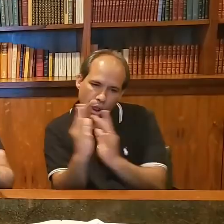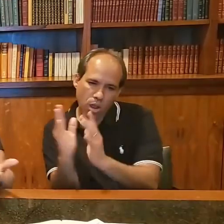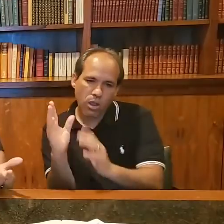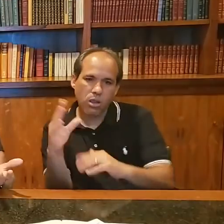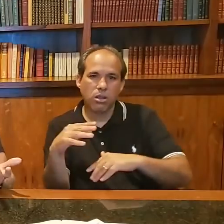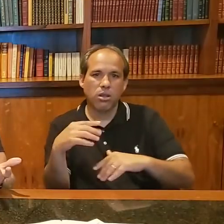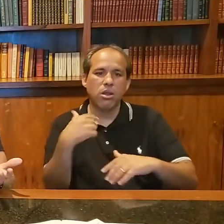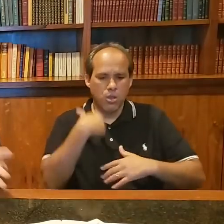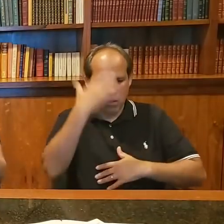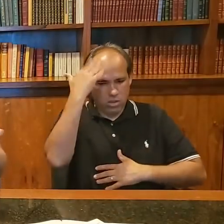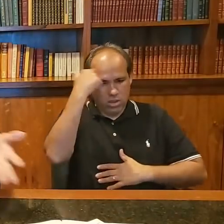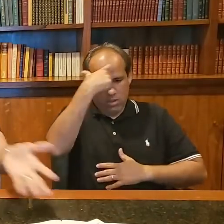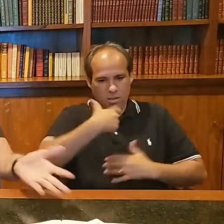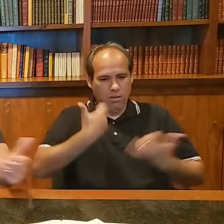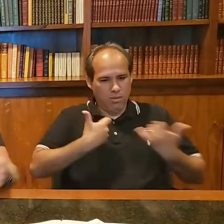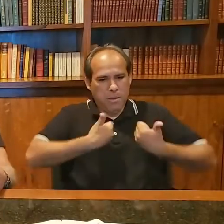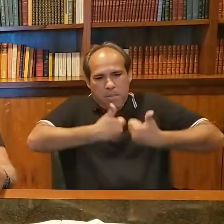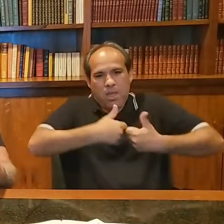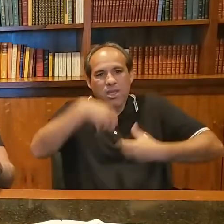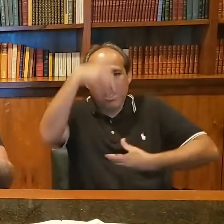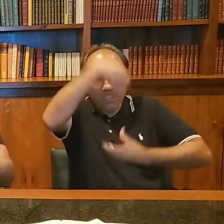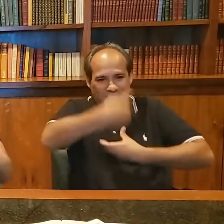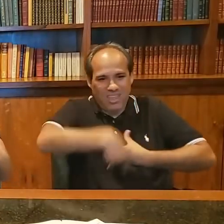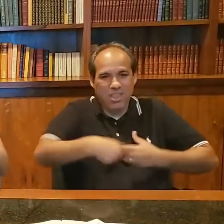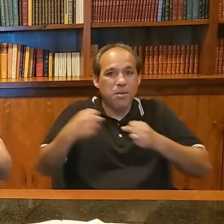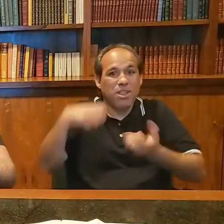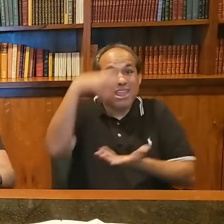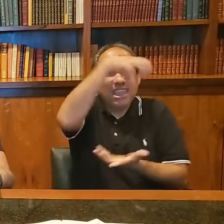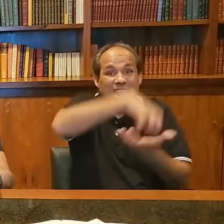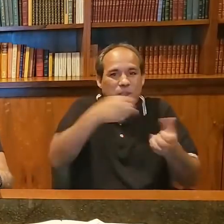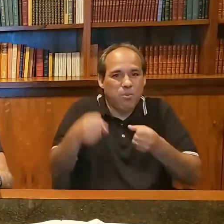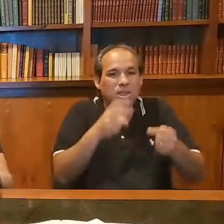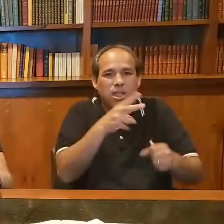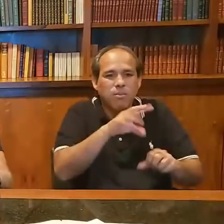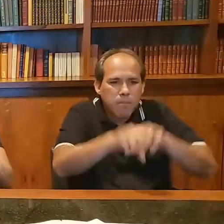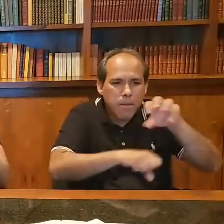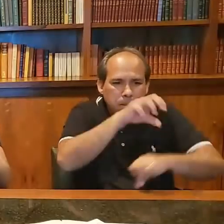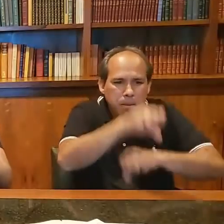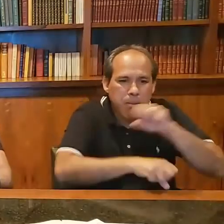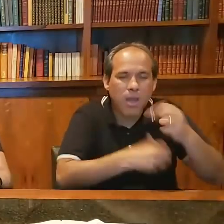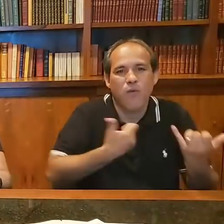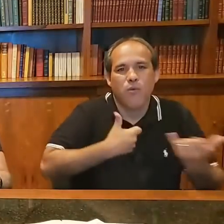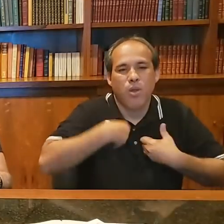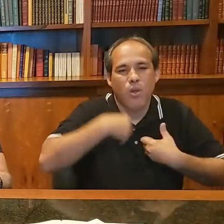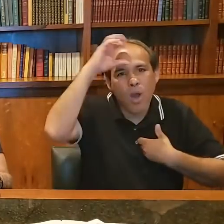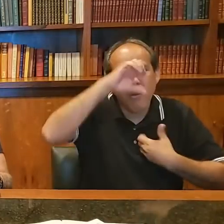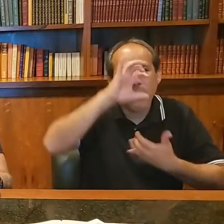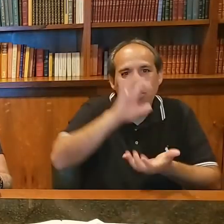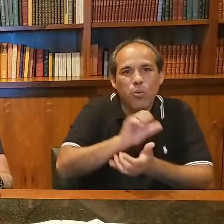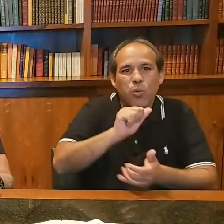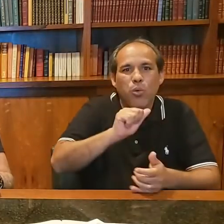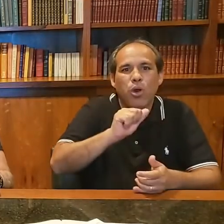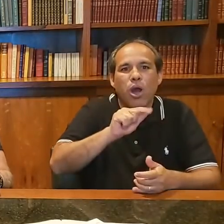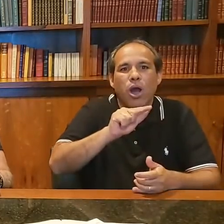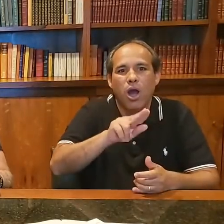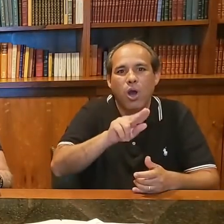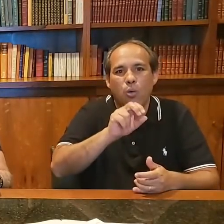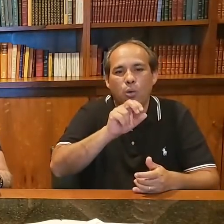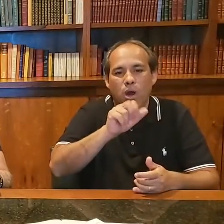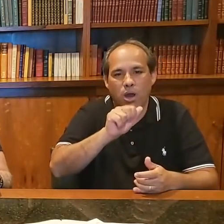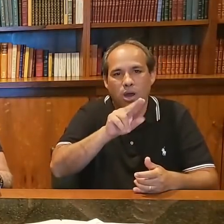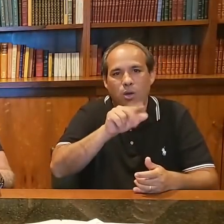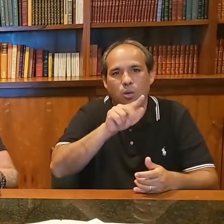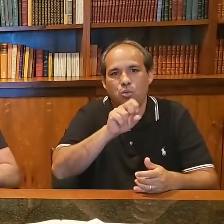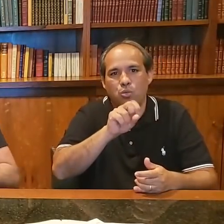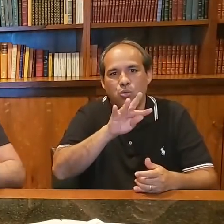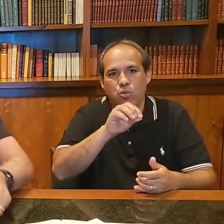de me achar uma pessoa bem informada, que estou aqui no Centro do Poder, sempre alguma coisa eu pego lá e aprendo com Augusto Nunes e sua equipe. Um abraço a